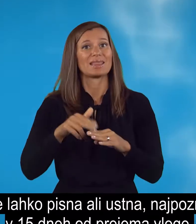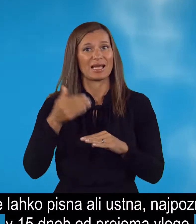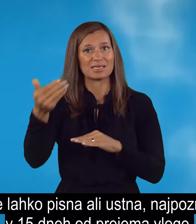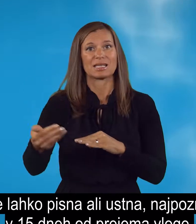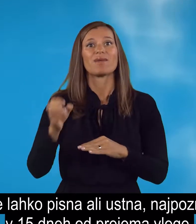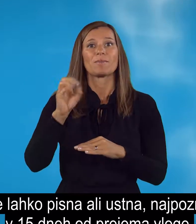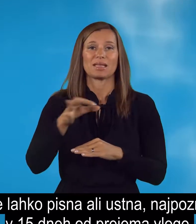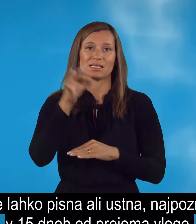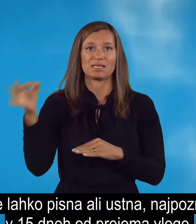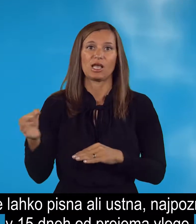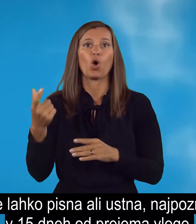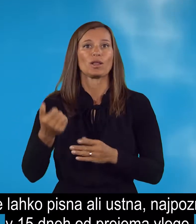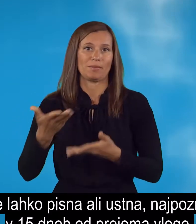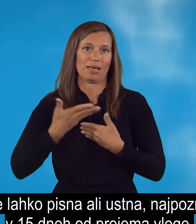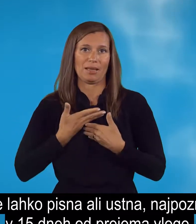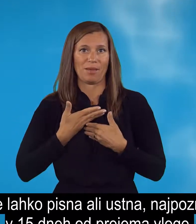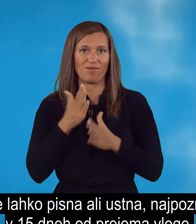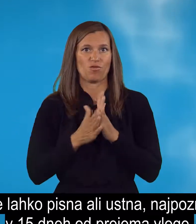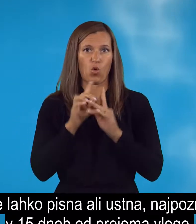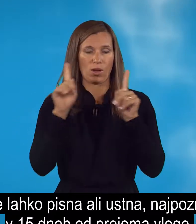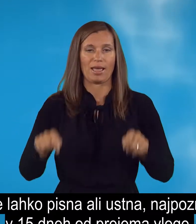v 15 dneh od prejema vloge.